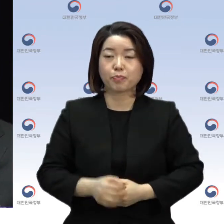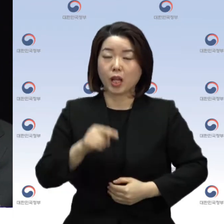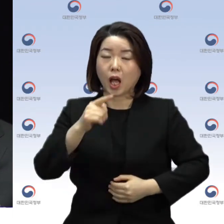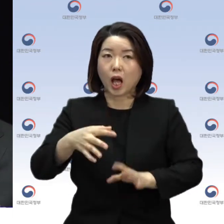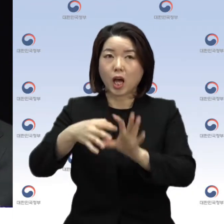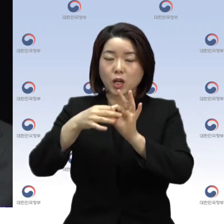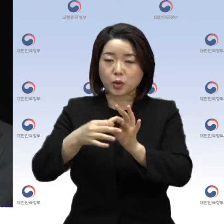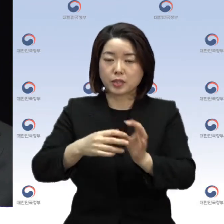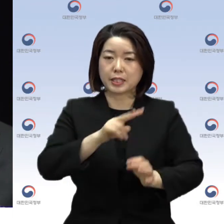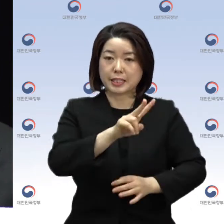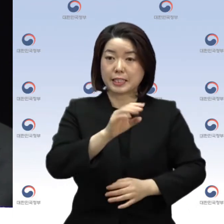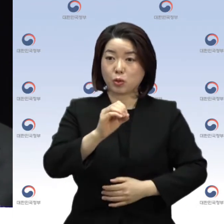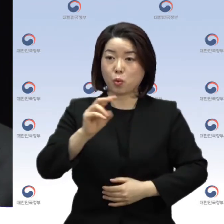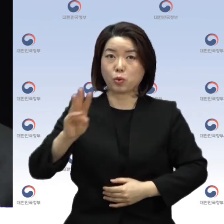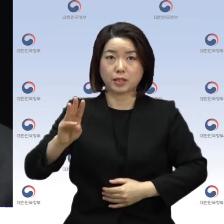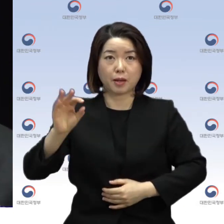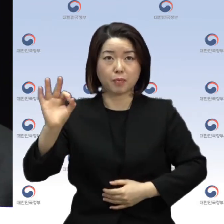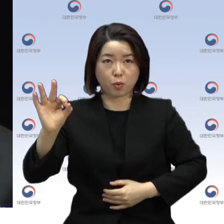이를 통해서